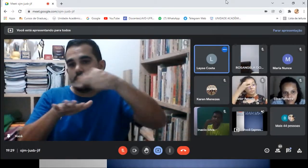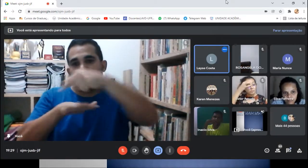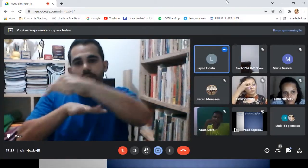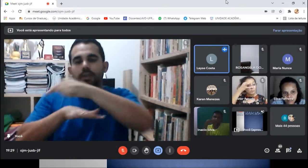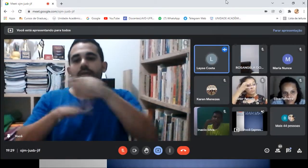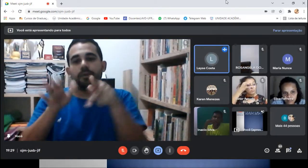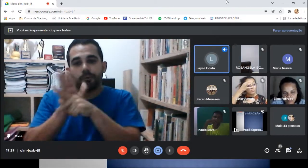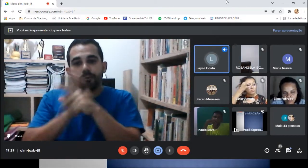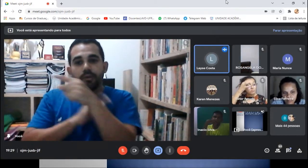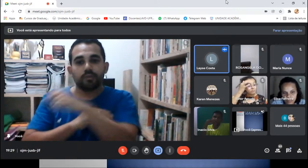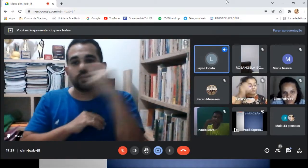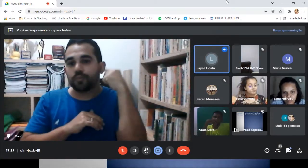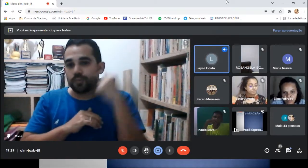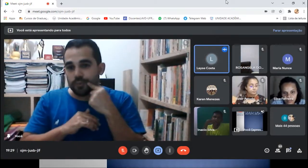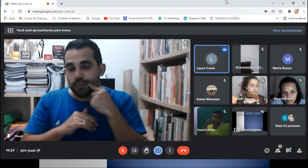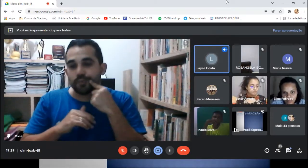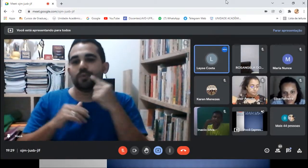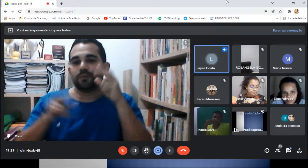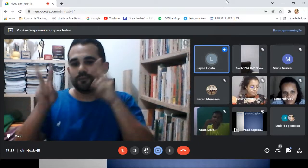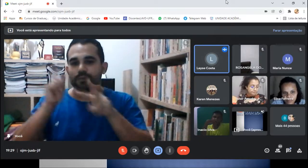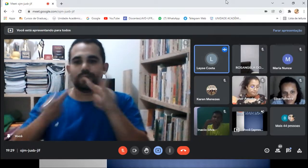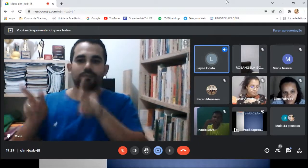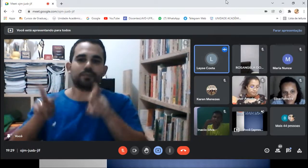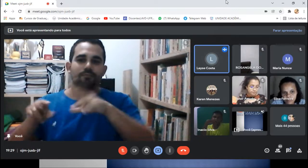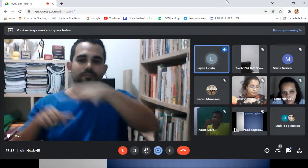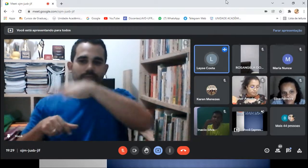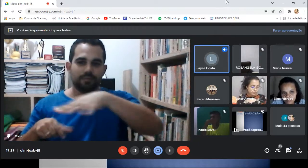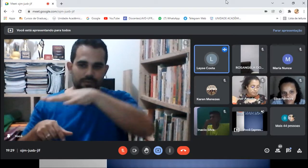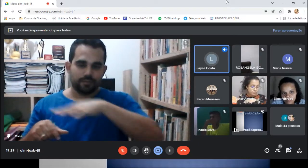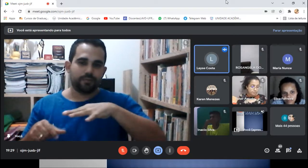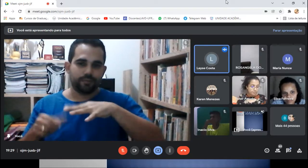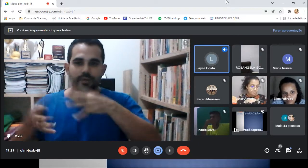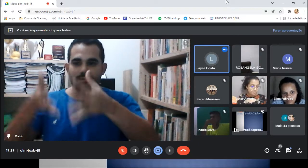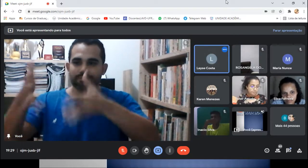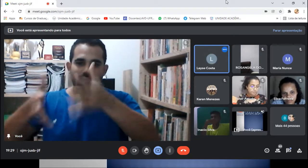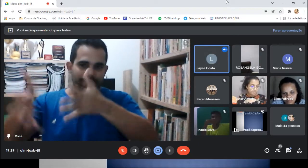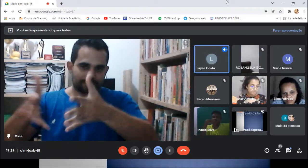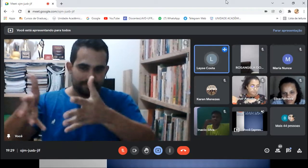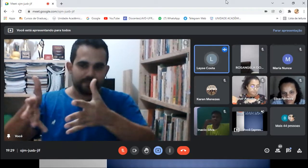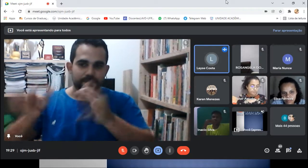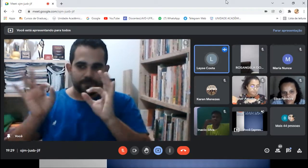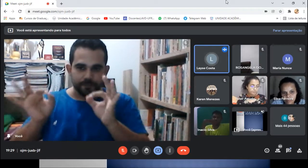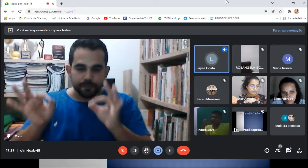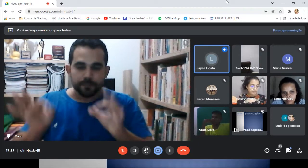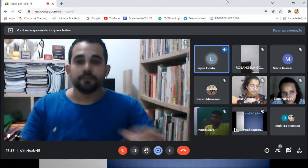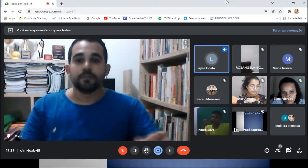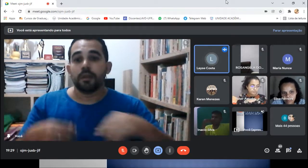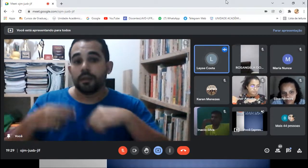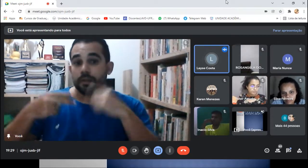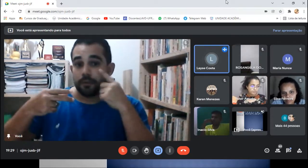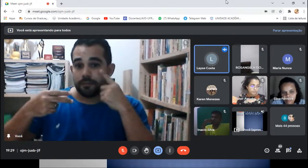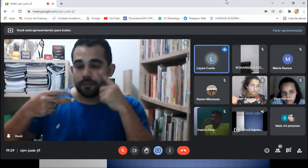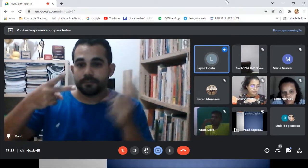Então, isso é muito importante, né? Ele viu, ele é surdo, então ele tem essa vivência espacial dentro da